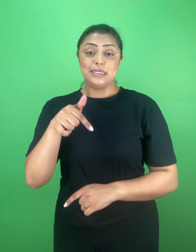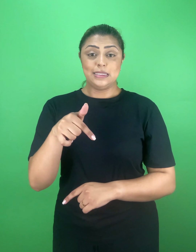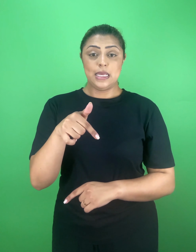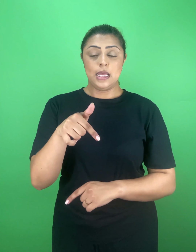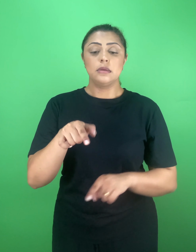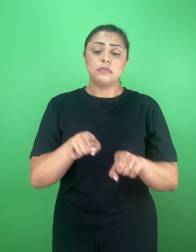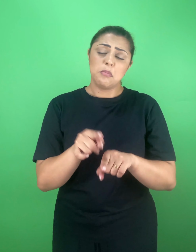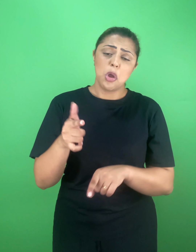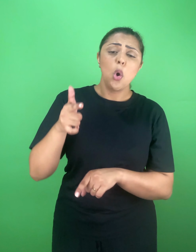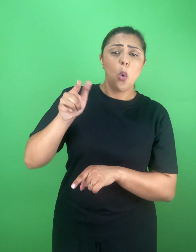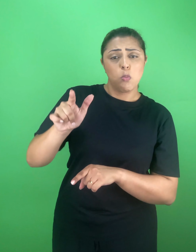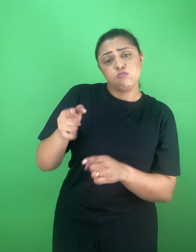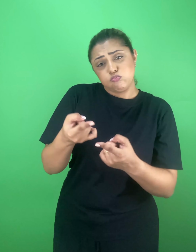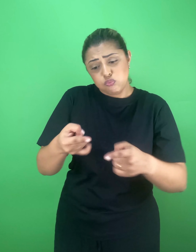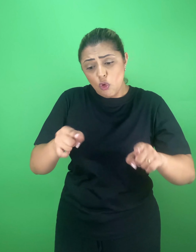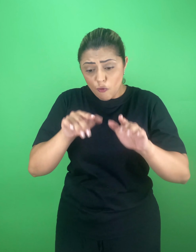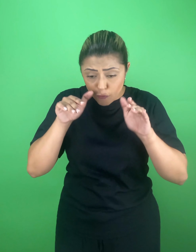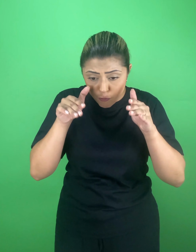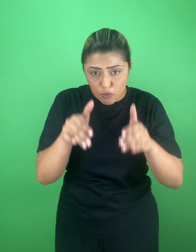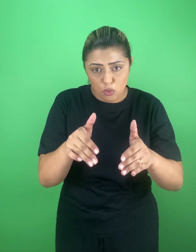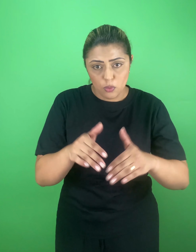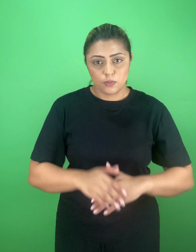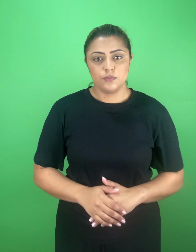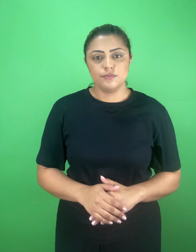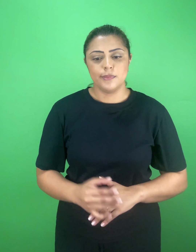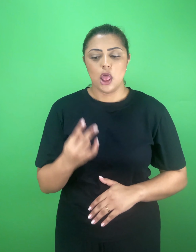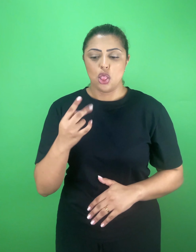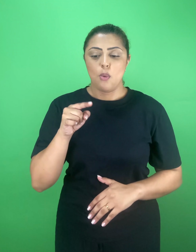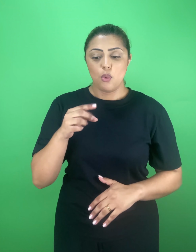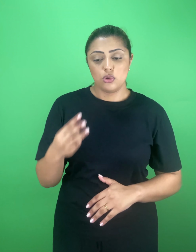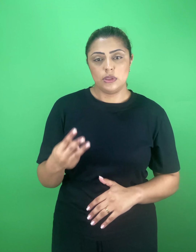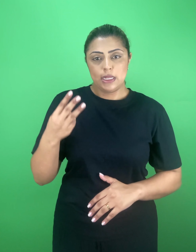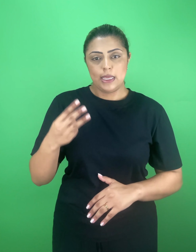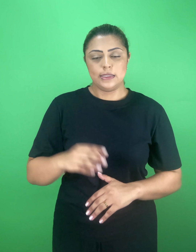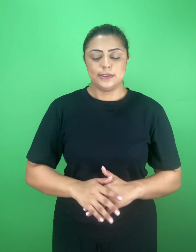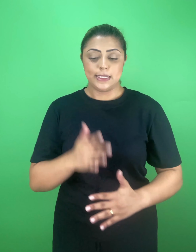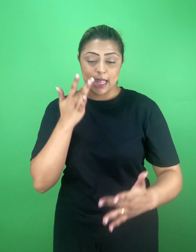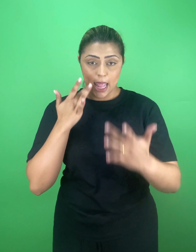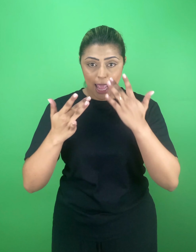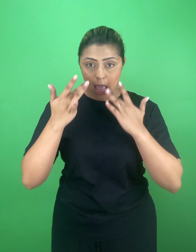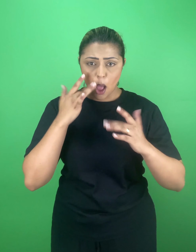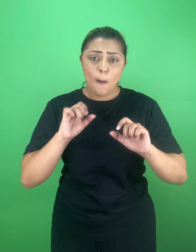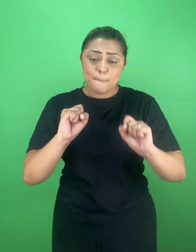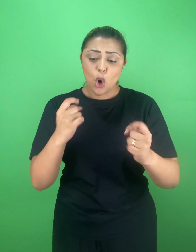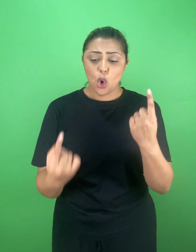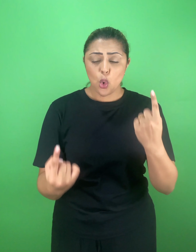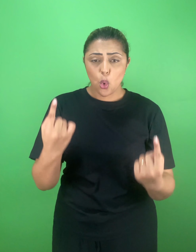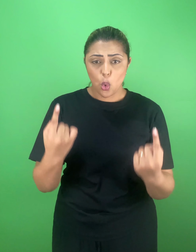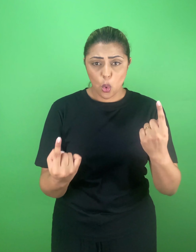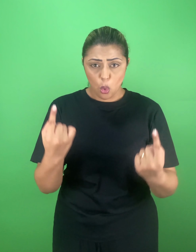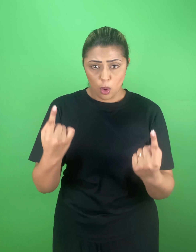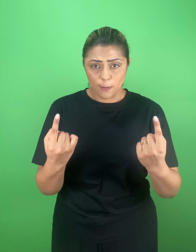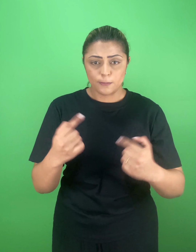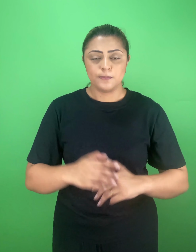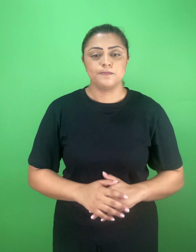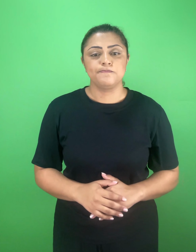predominância na área da música 2.3. Teatro Podem concorrer nesta categoria projetos que